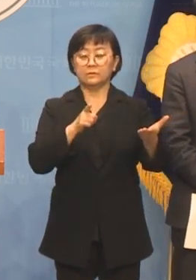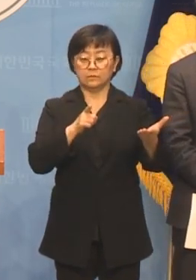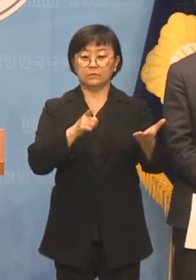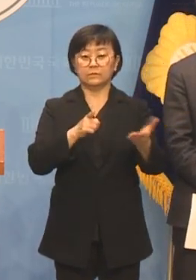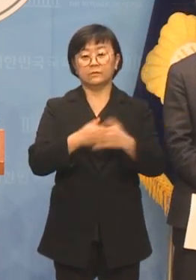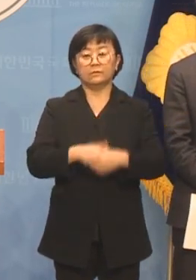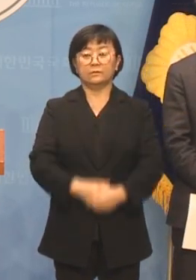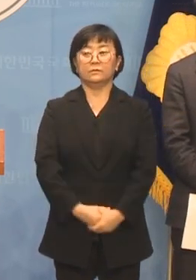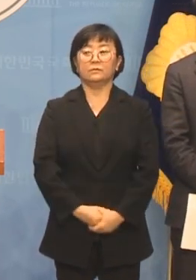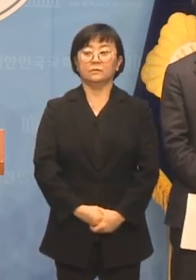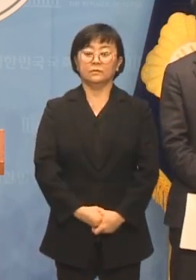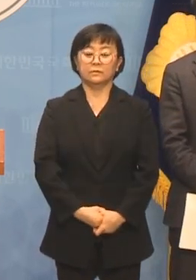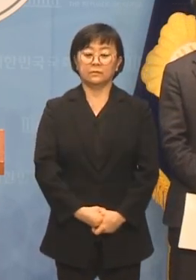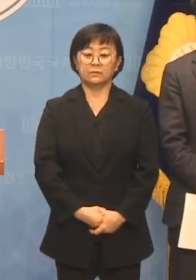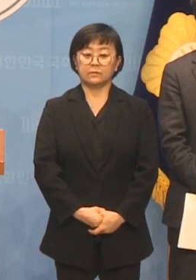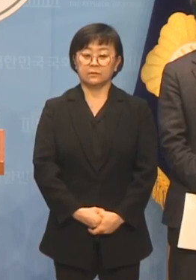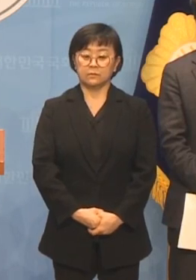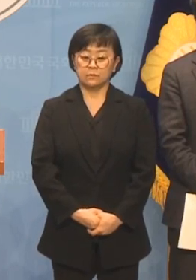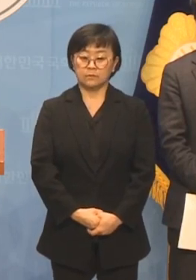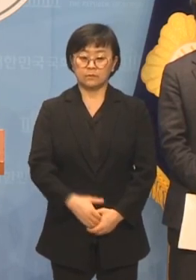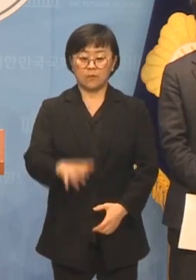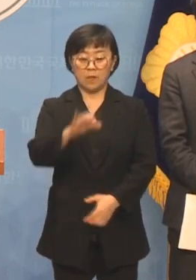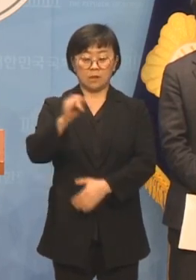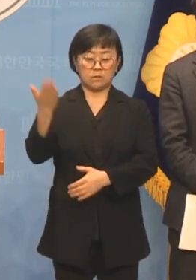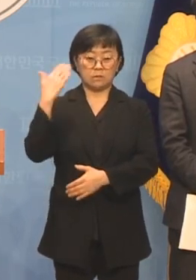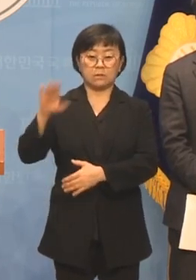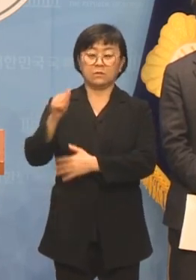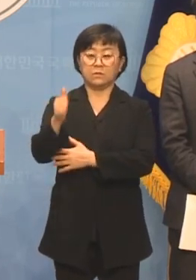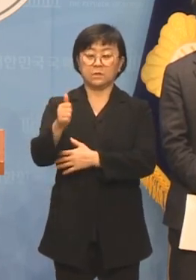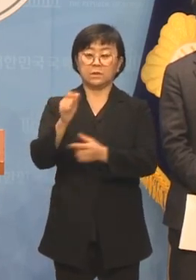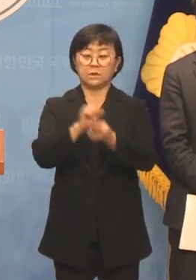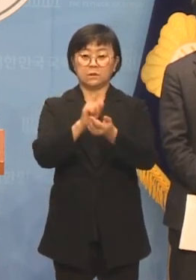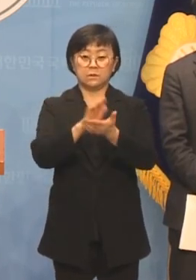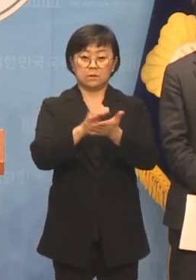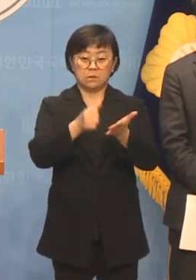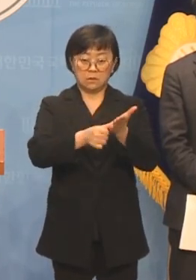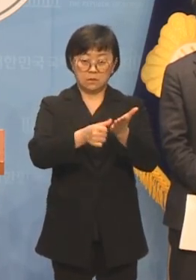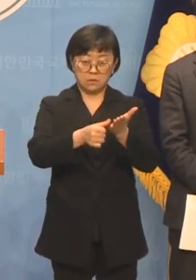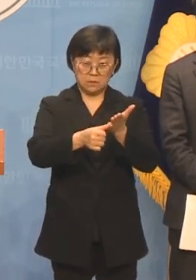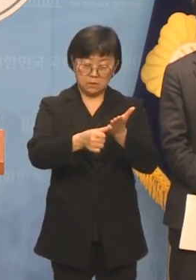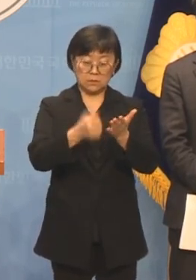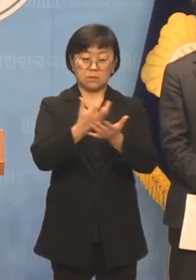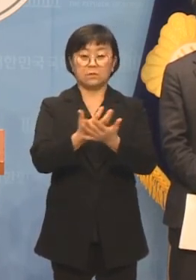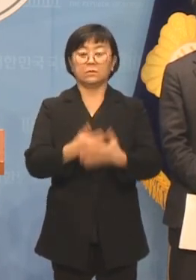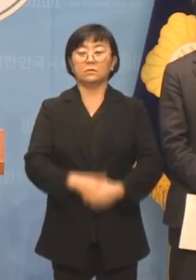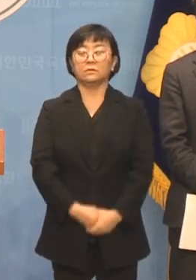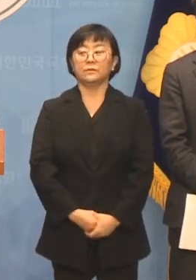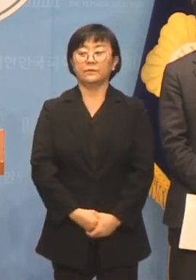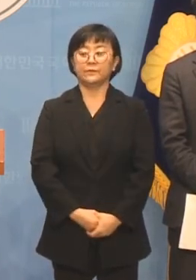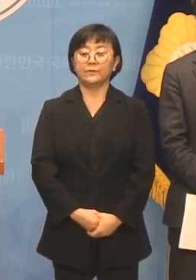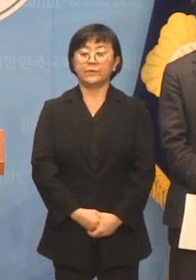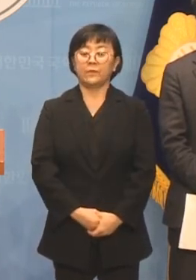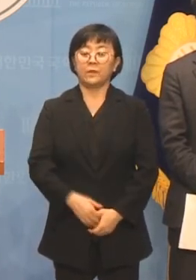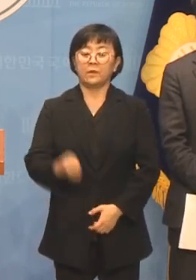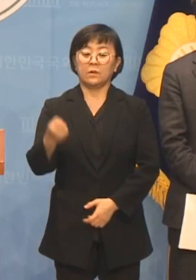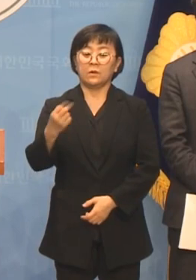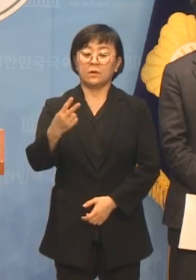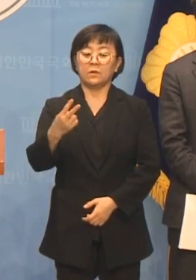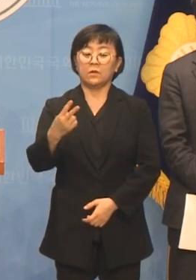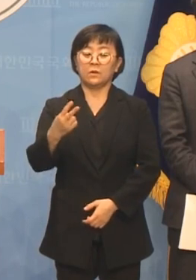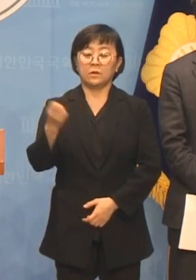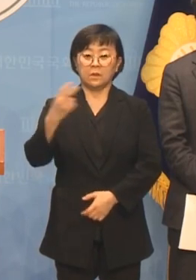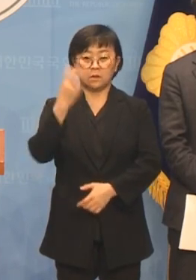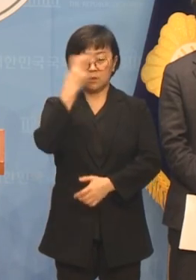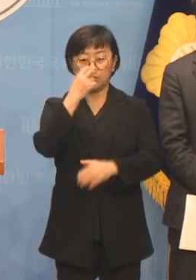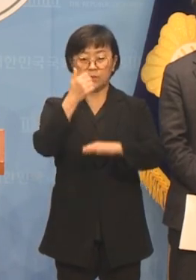보도를 통해 드러났습니다. 이종섭 전 장관이 직접 결재한 문건이었습니다. 이뿐만 아니라